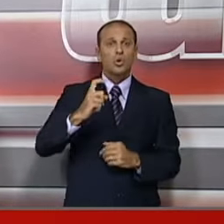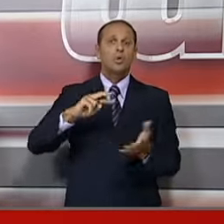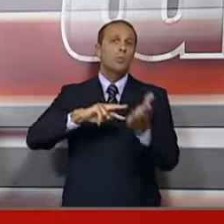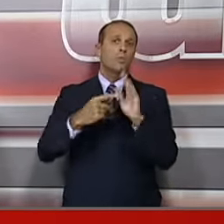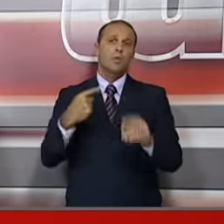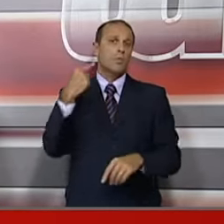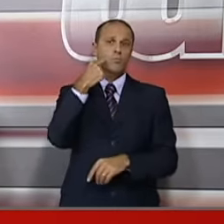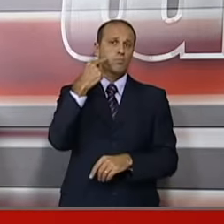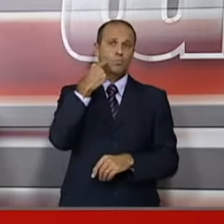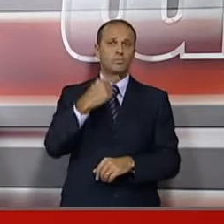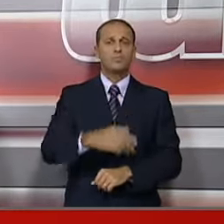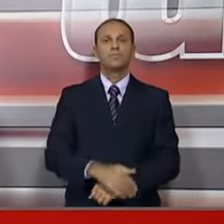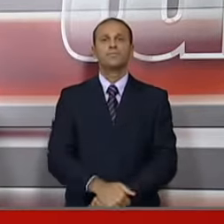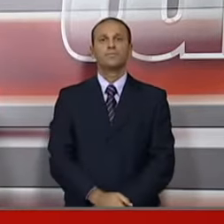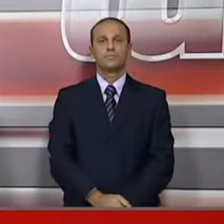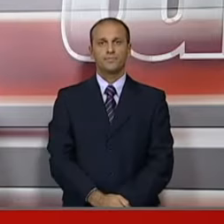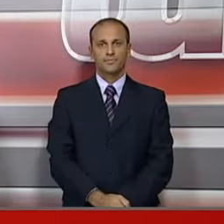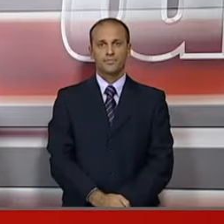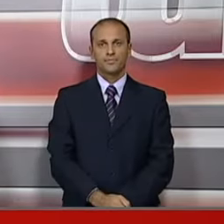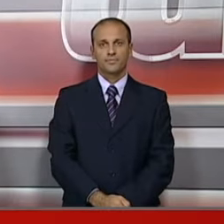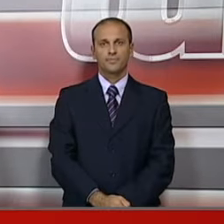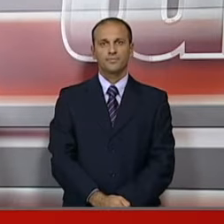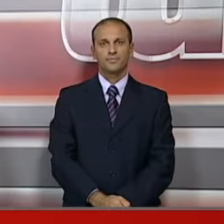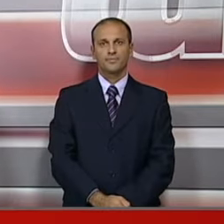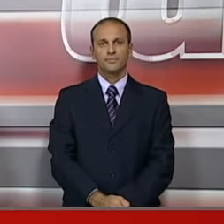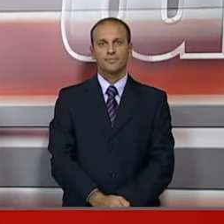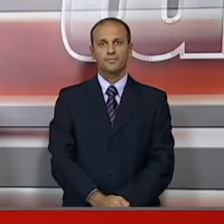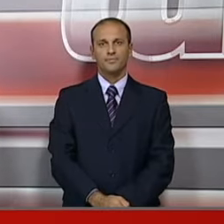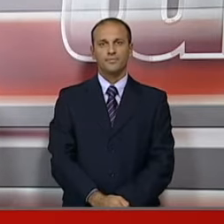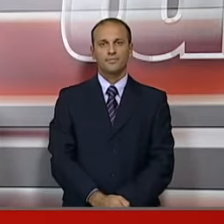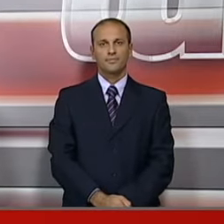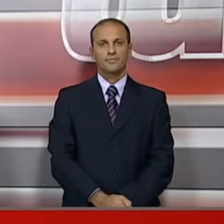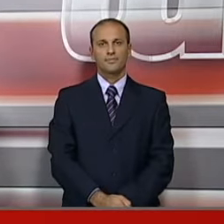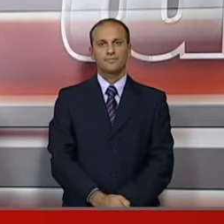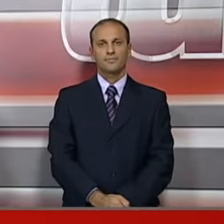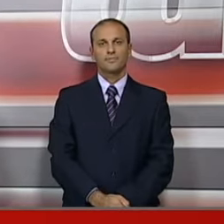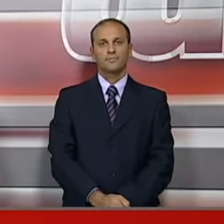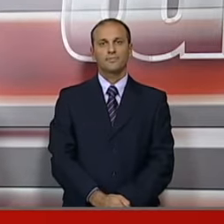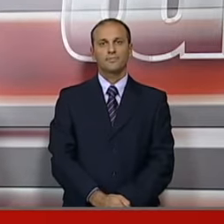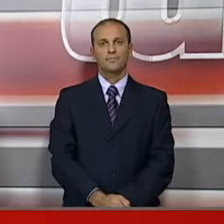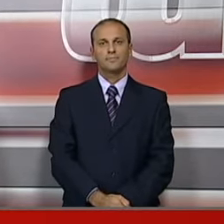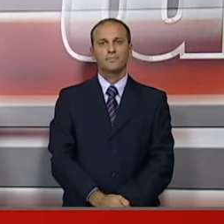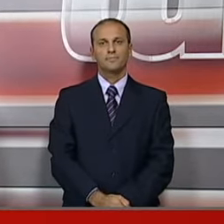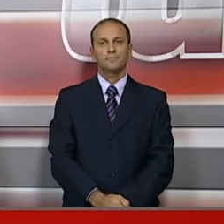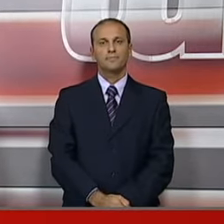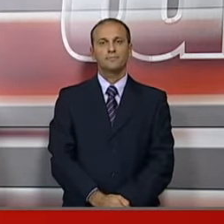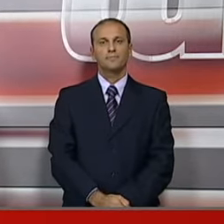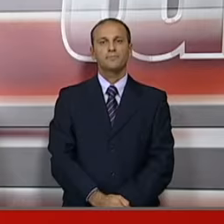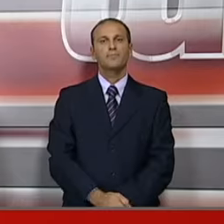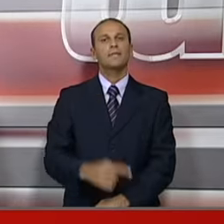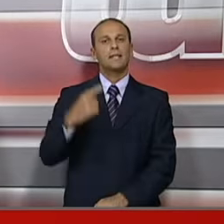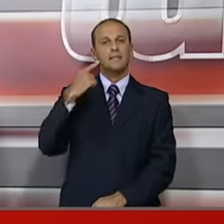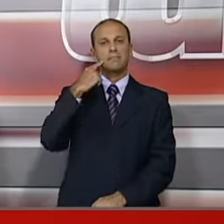sciopero di un giorno a Messina utenti del